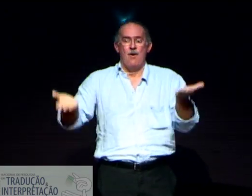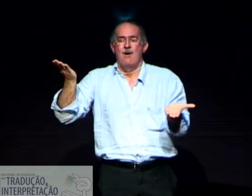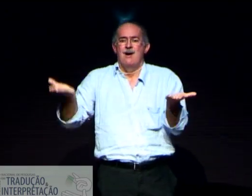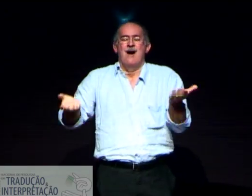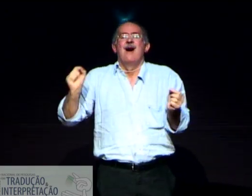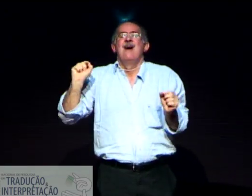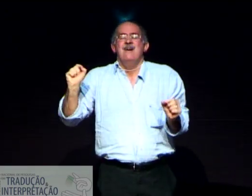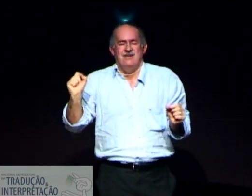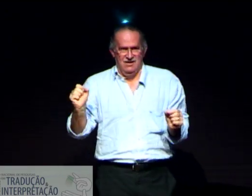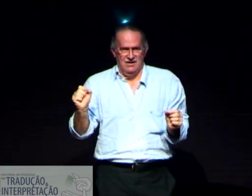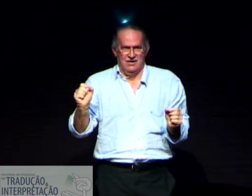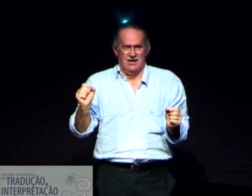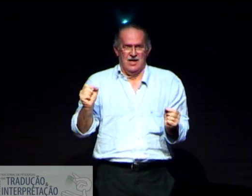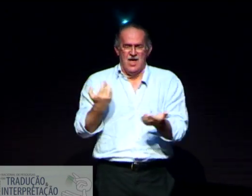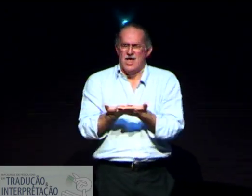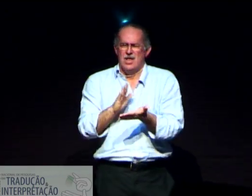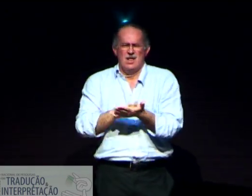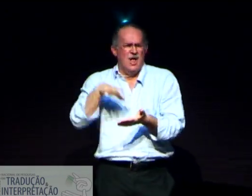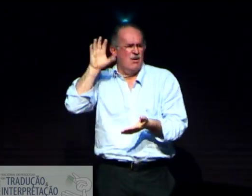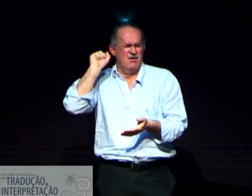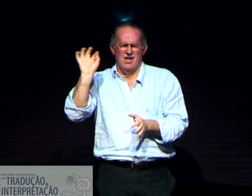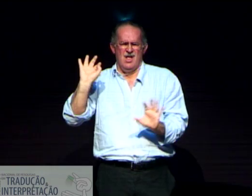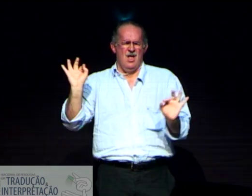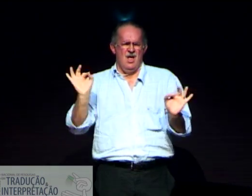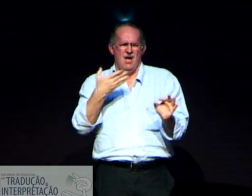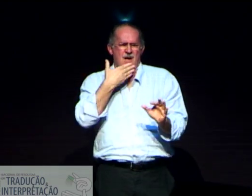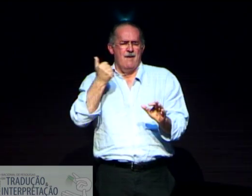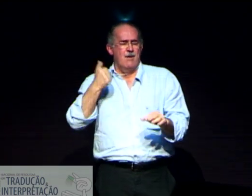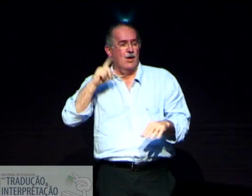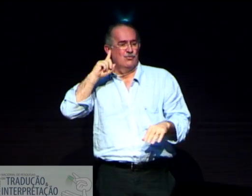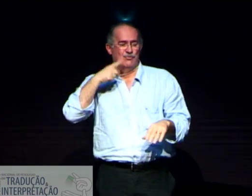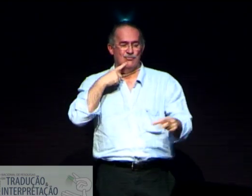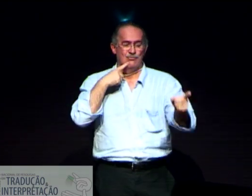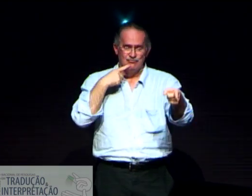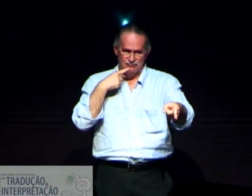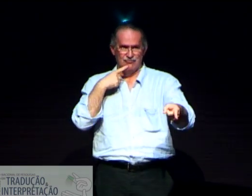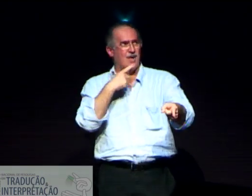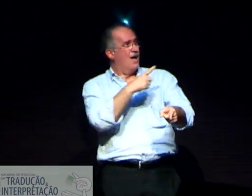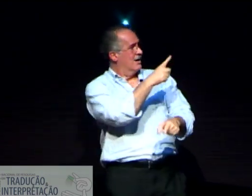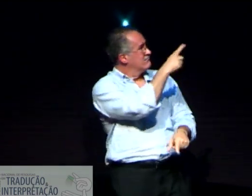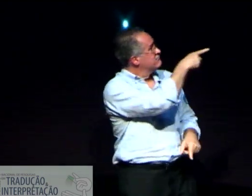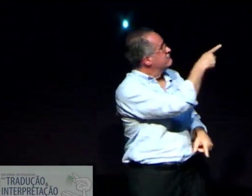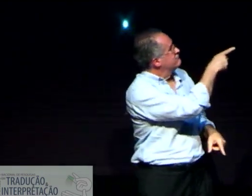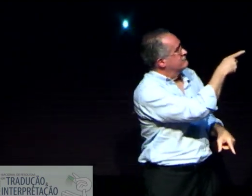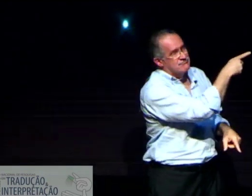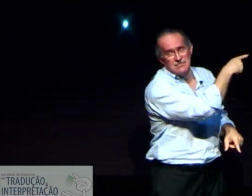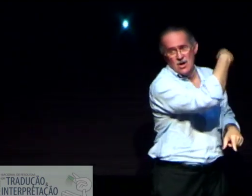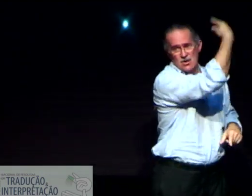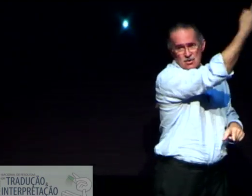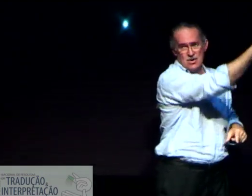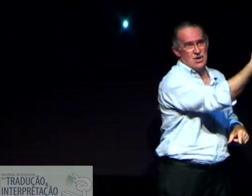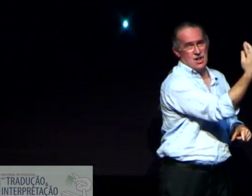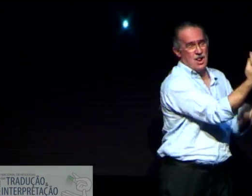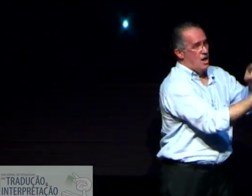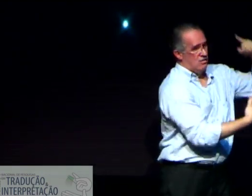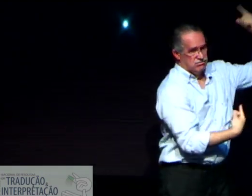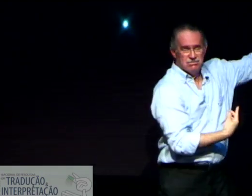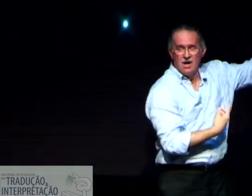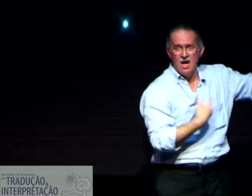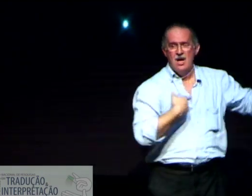Então eu optei em comparar. Não queria um Intaptio 20, então eu selecionei um tradutor